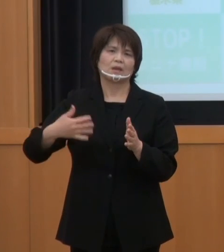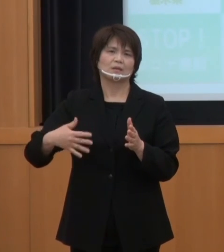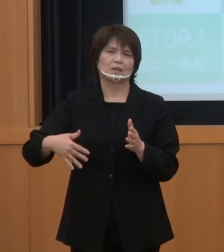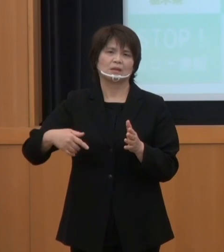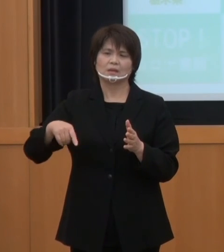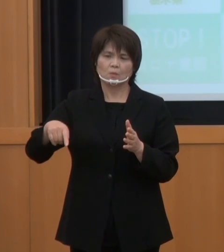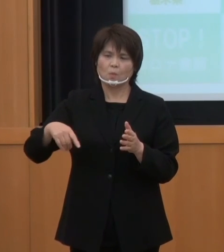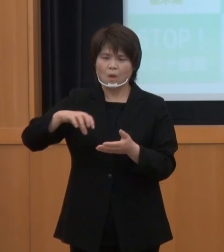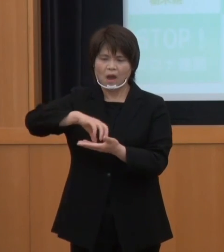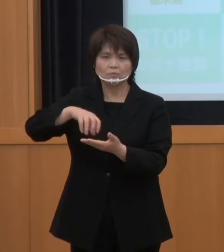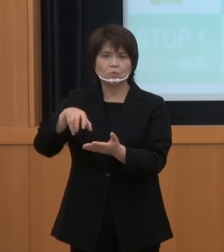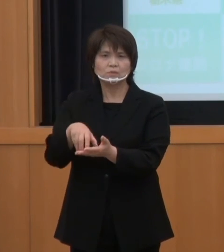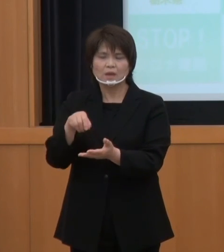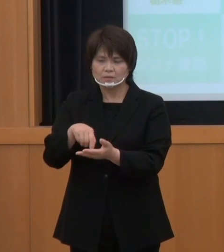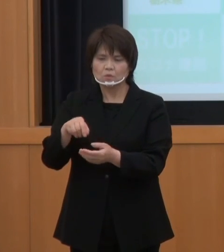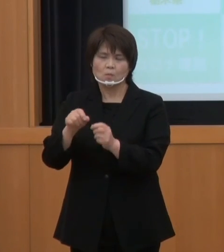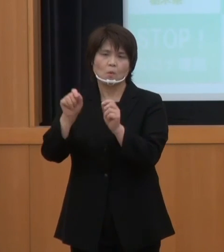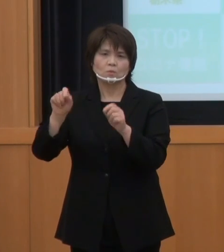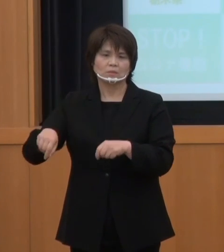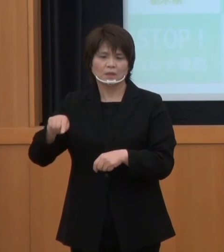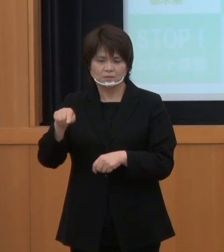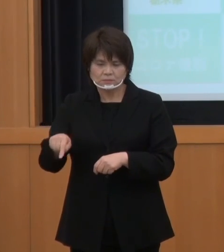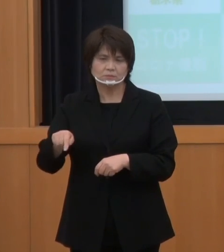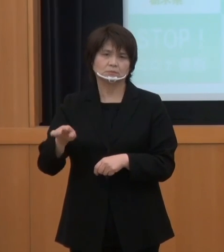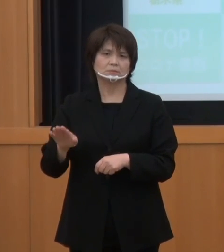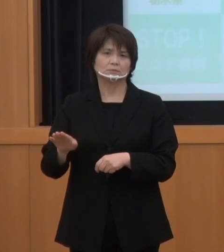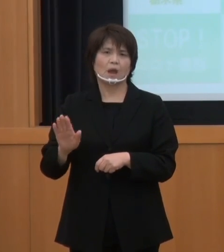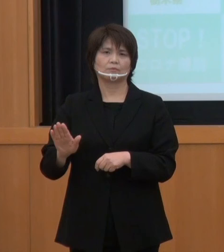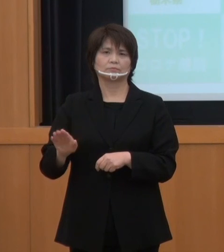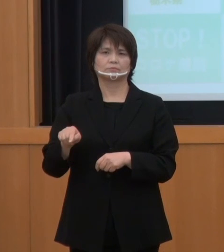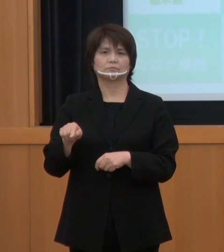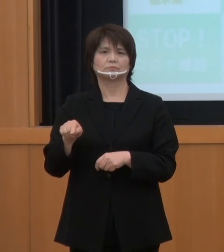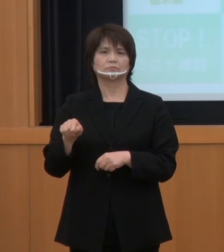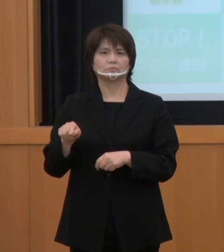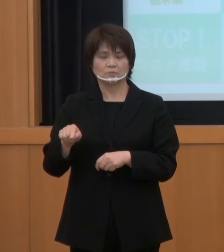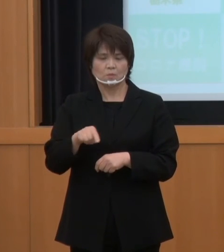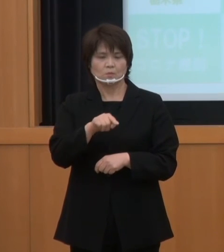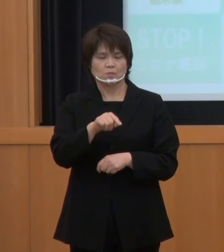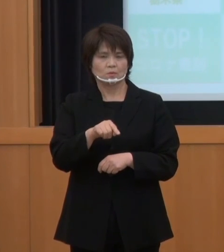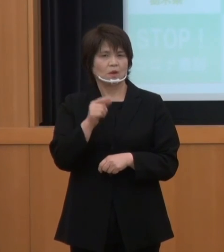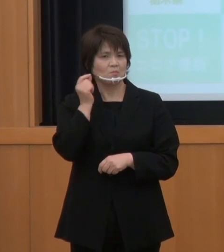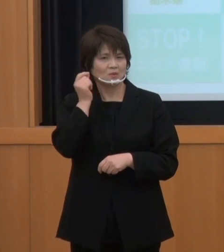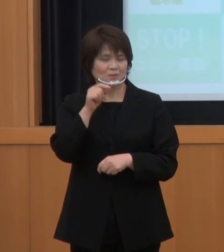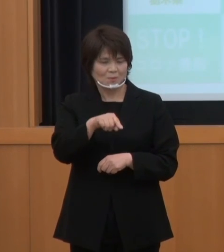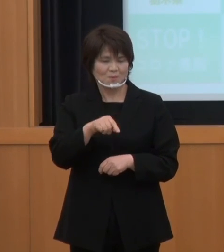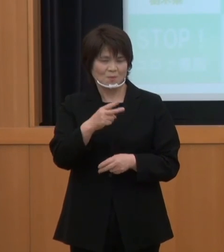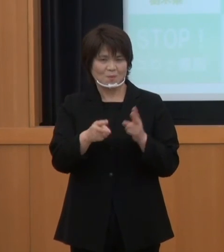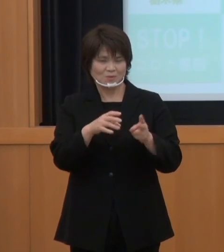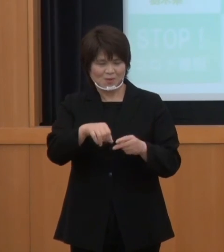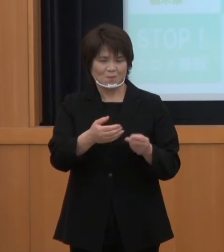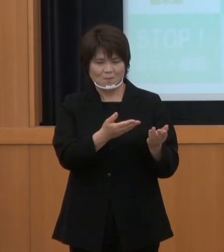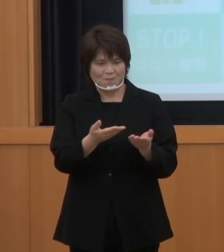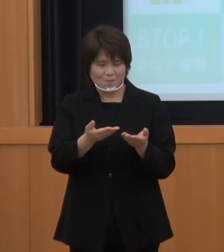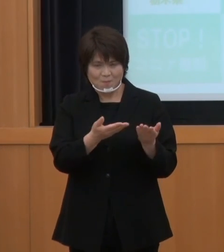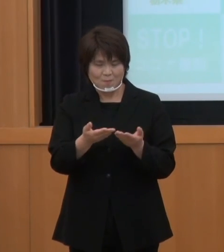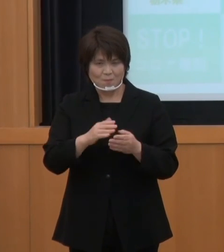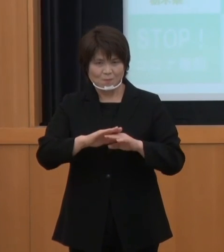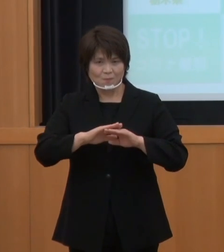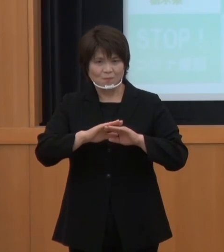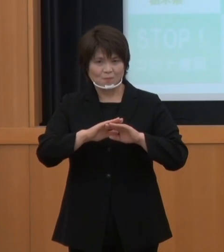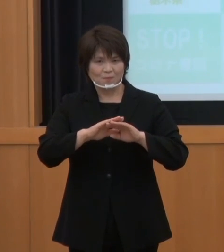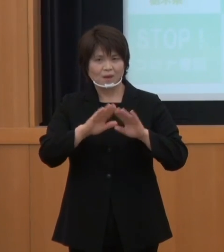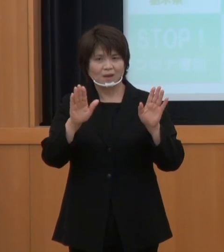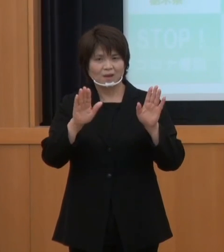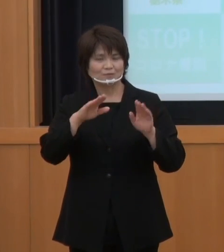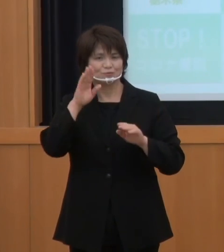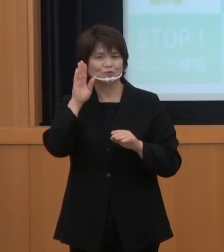なので半導体の問題とセットになりますけれども、この工場が動き出すことによって県内の協力